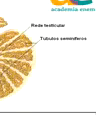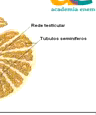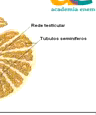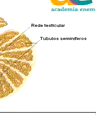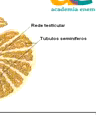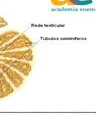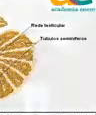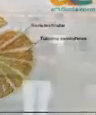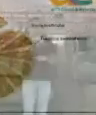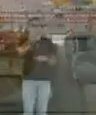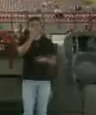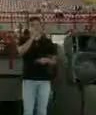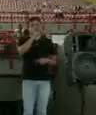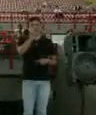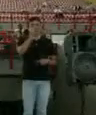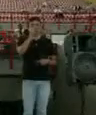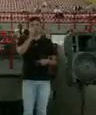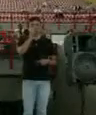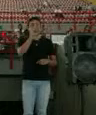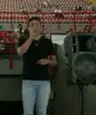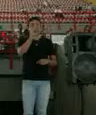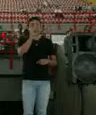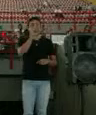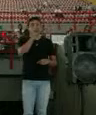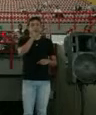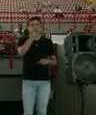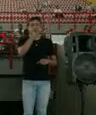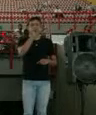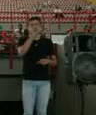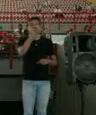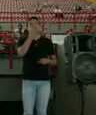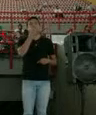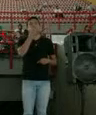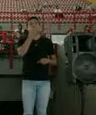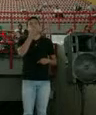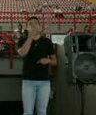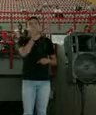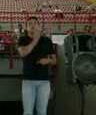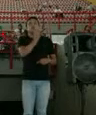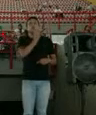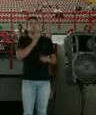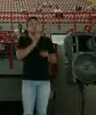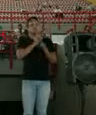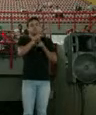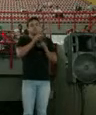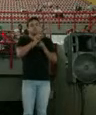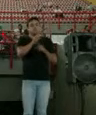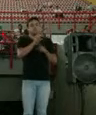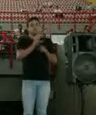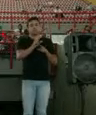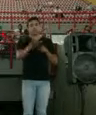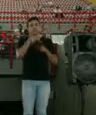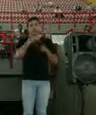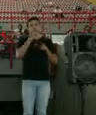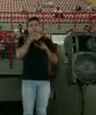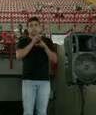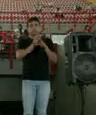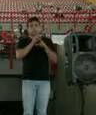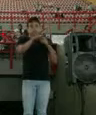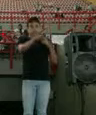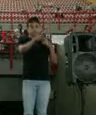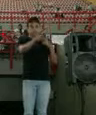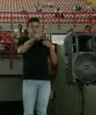espermatozoides. Ei, Lázaro, um homem para ser fértil, numa